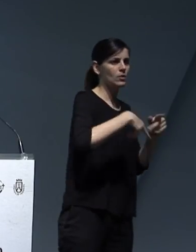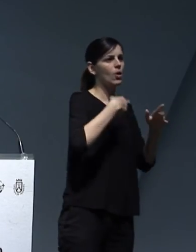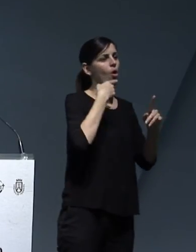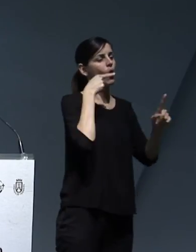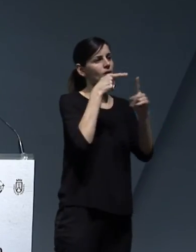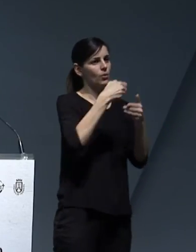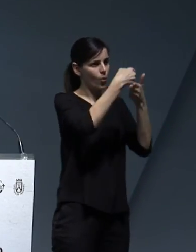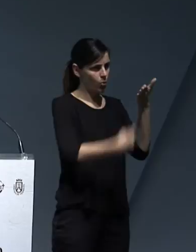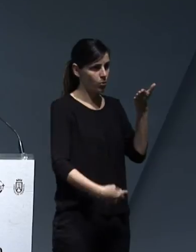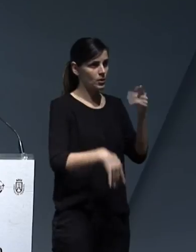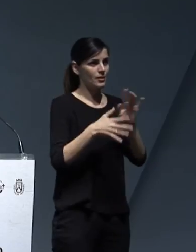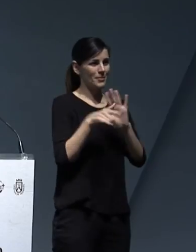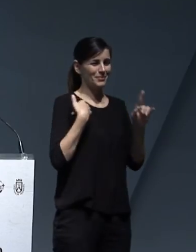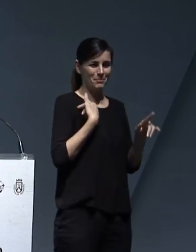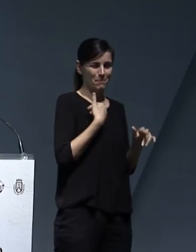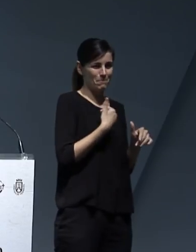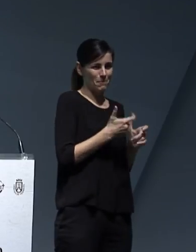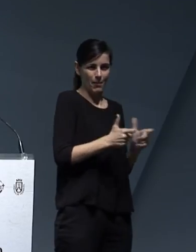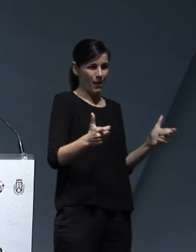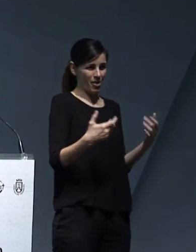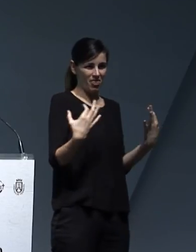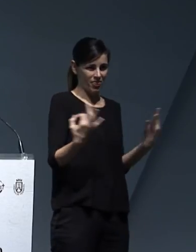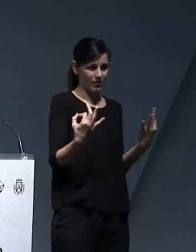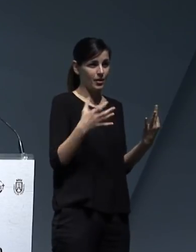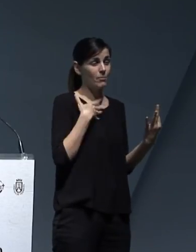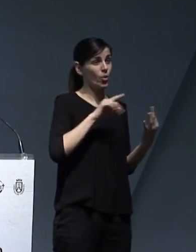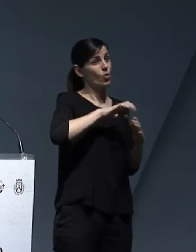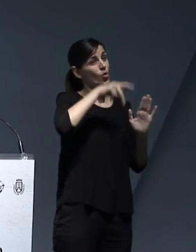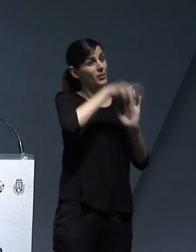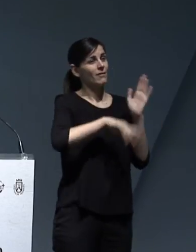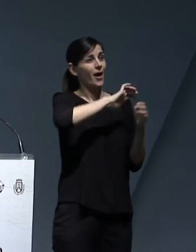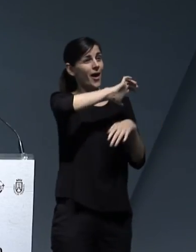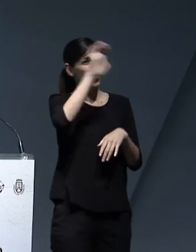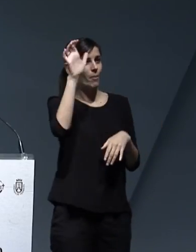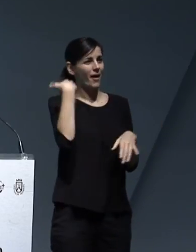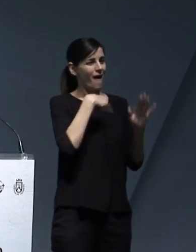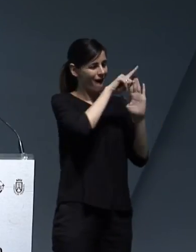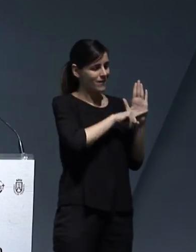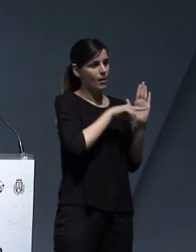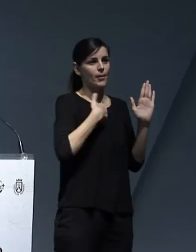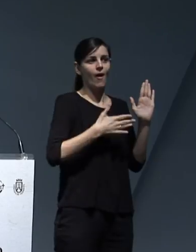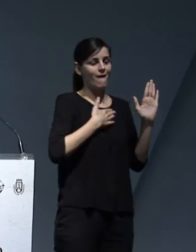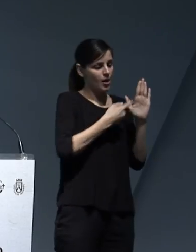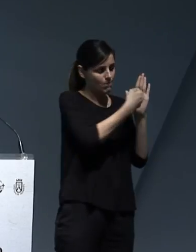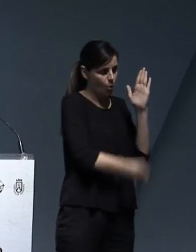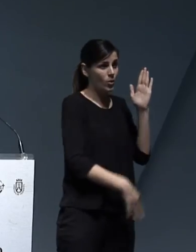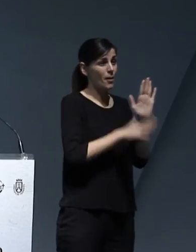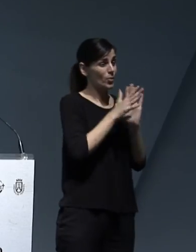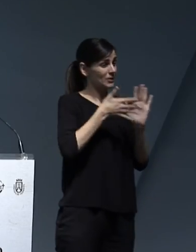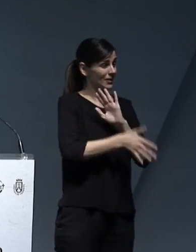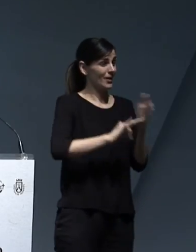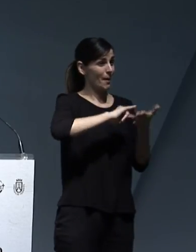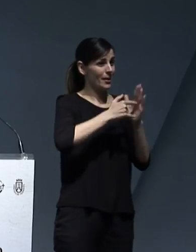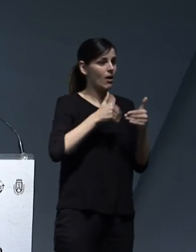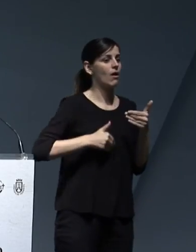de lo que está actualmente establecido en las actuales directivas europeas, dado que se extiende hasta el año 2030